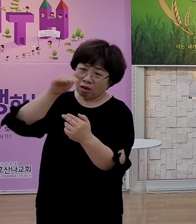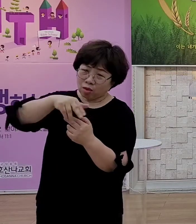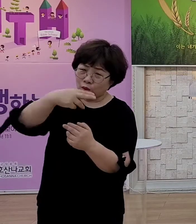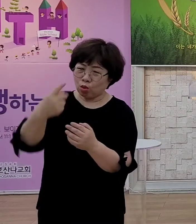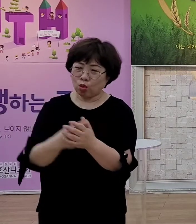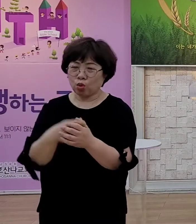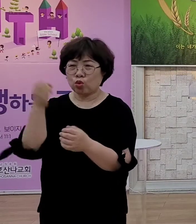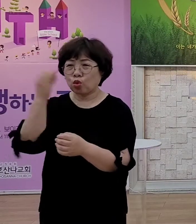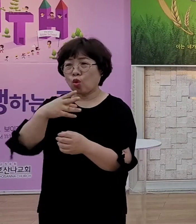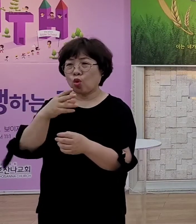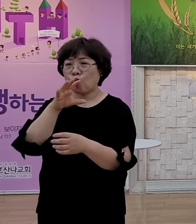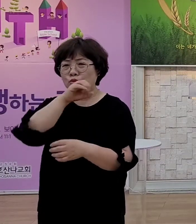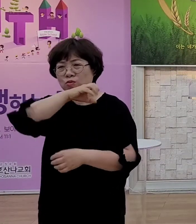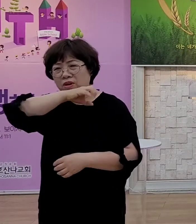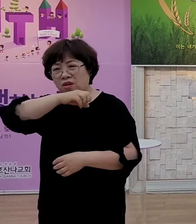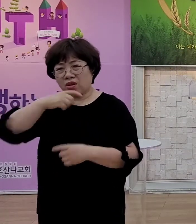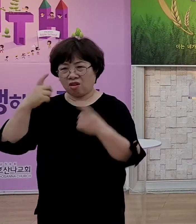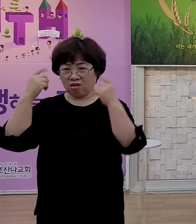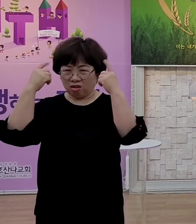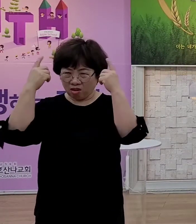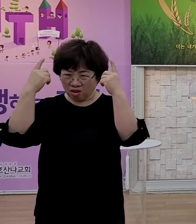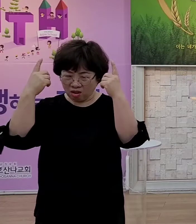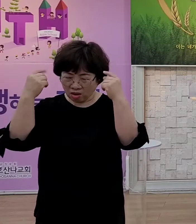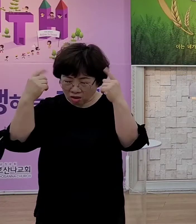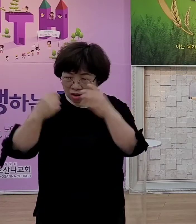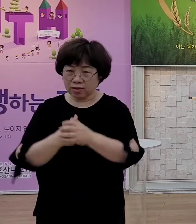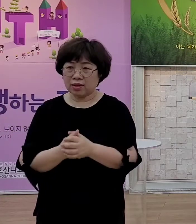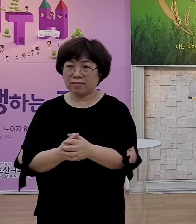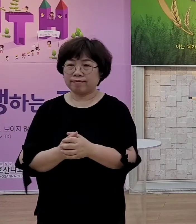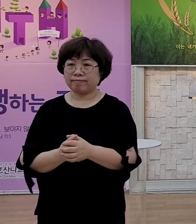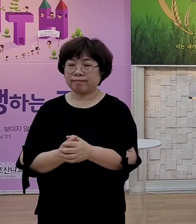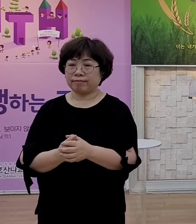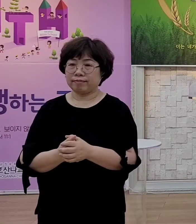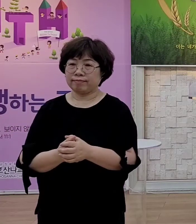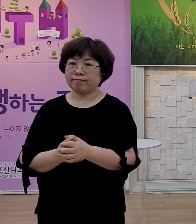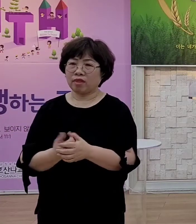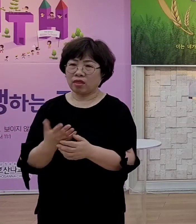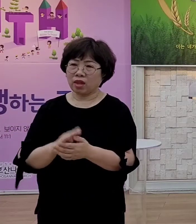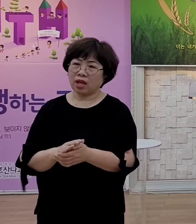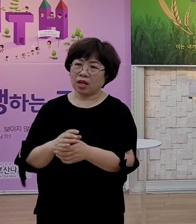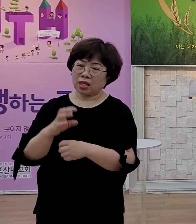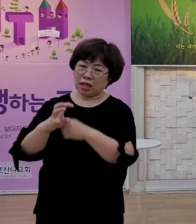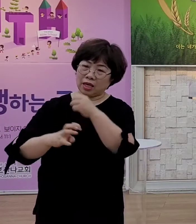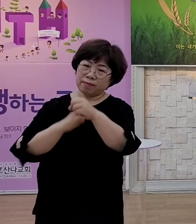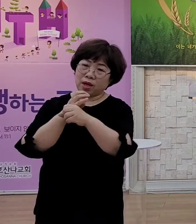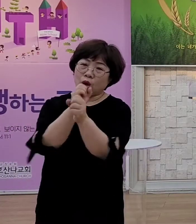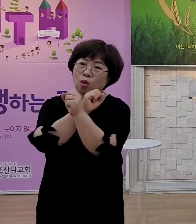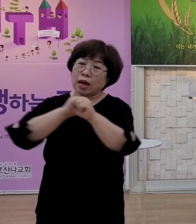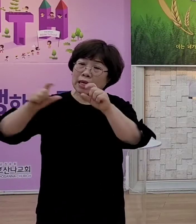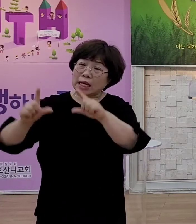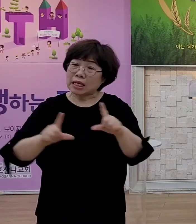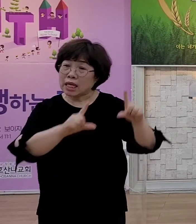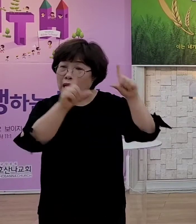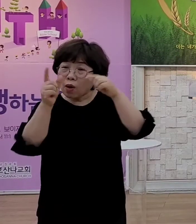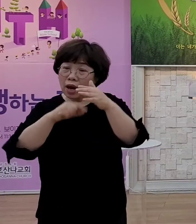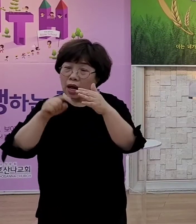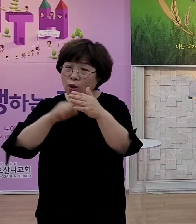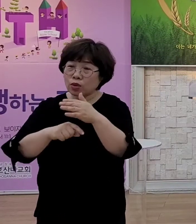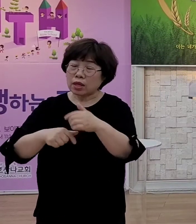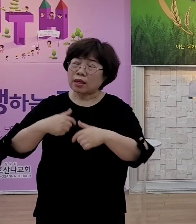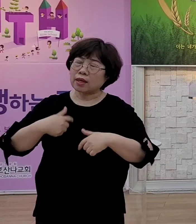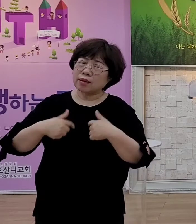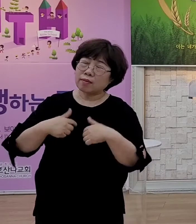모세가 그 바다를 쳐서 건넜어요. 그러면 그 앞으로의 40년은 어땠을까요? 광야 생활. 기쁘고 행복하고